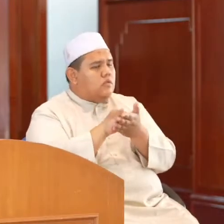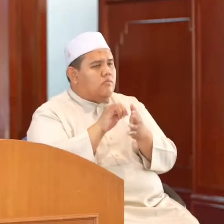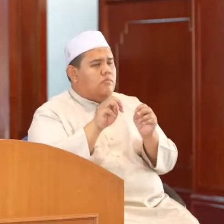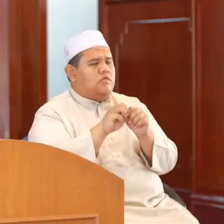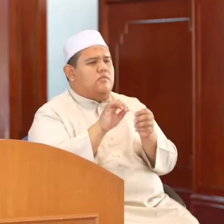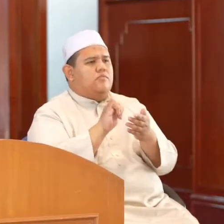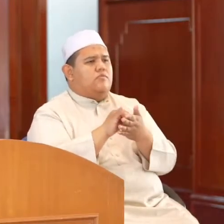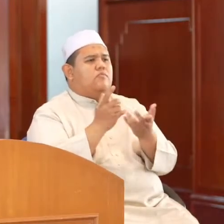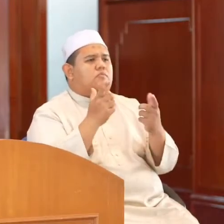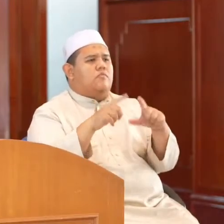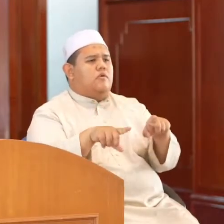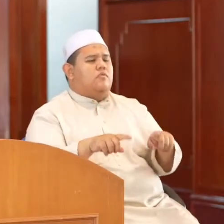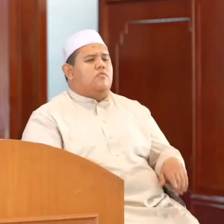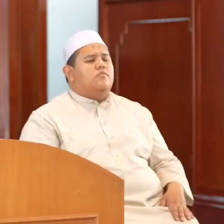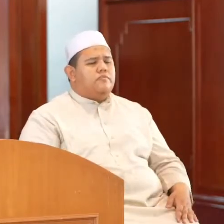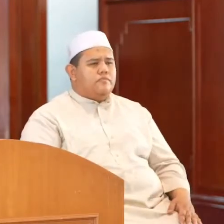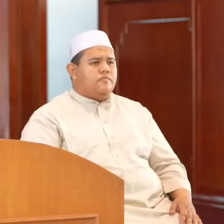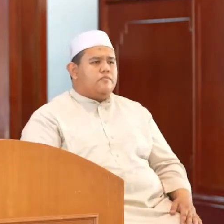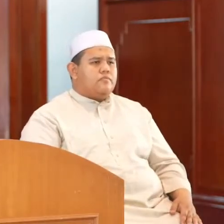dunia.